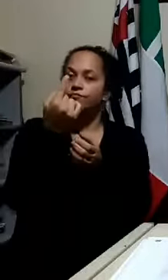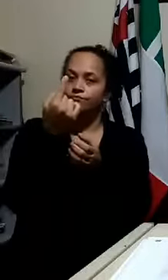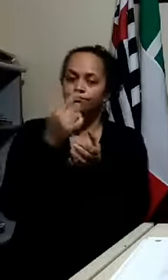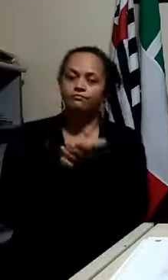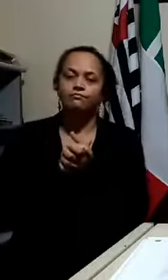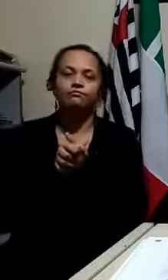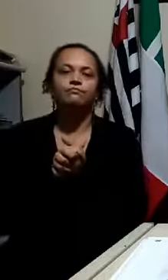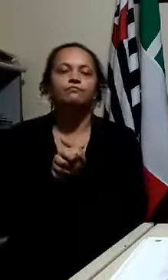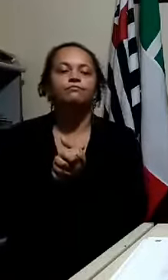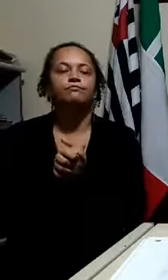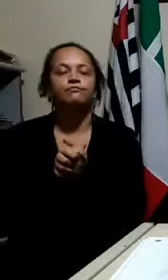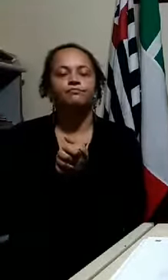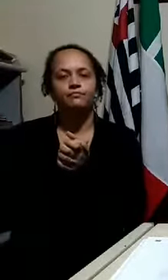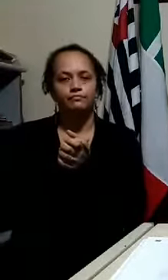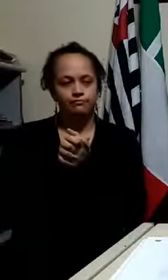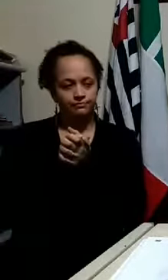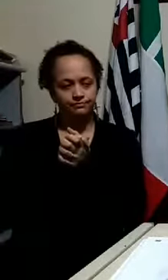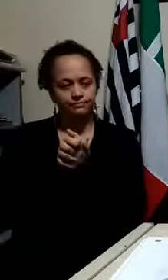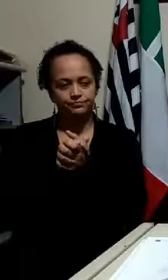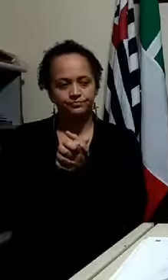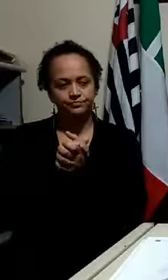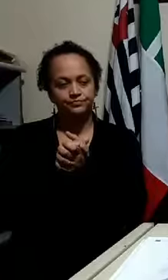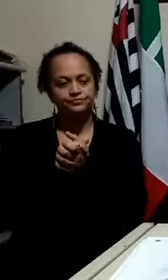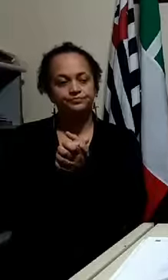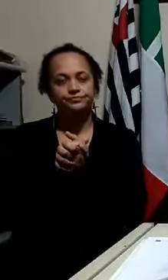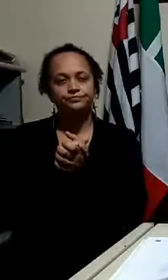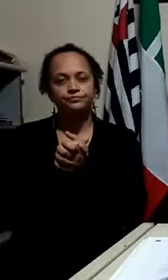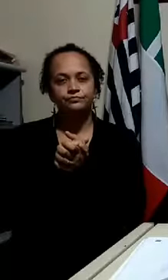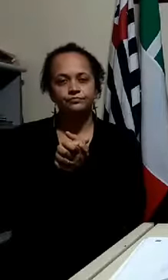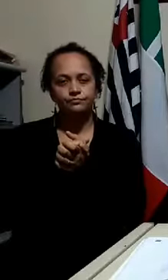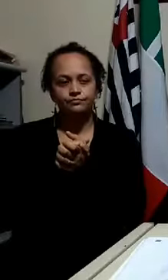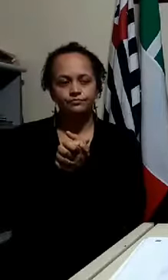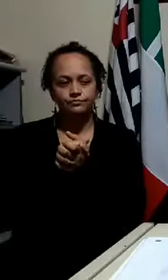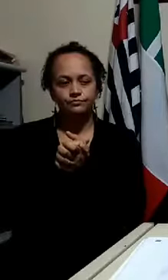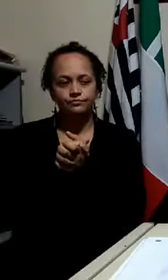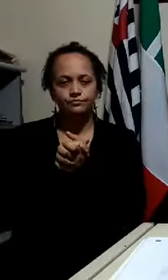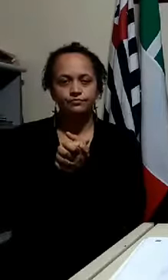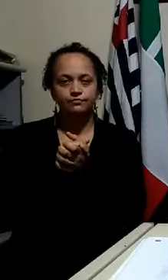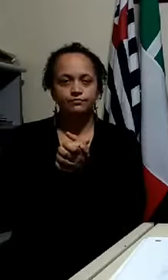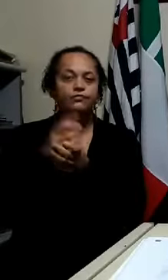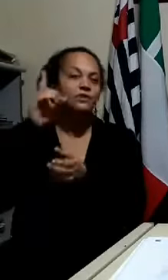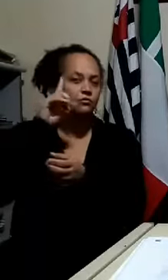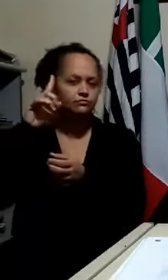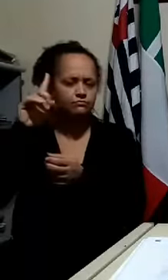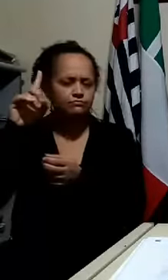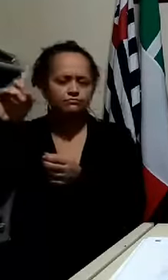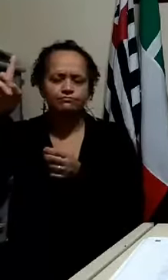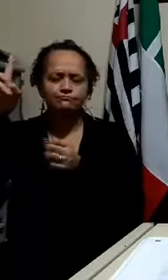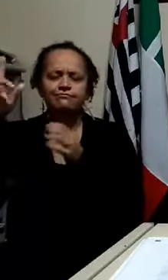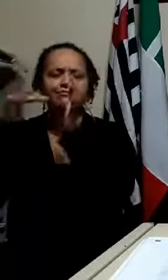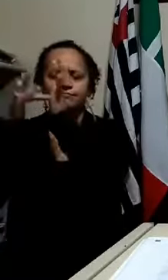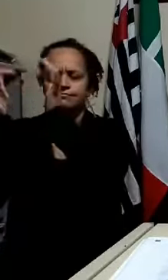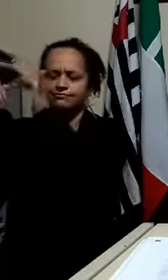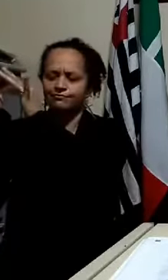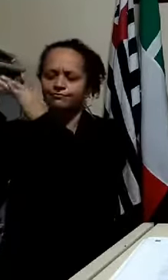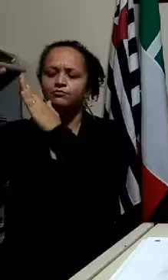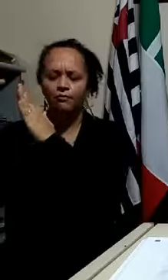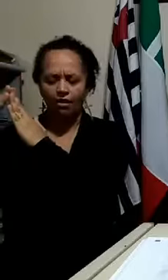1. Acompanha comigo aí, olha lá. Naquele mesmo dia, saindo Jesus de